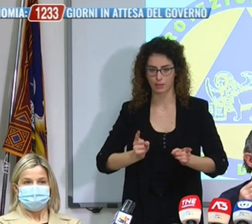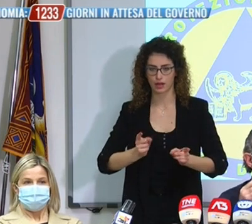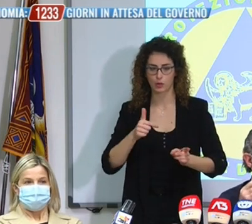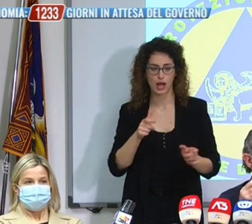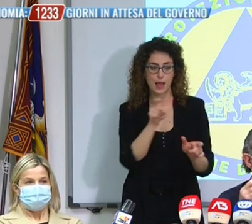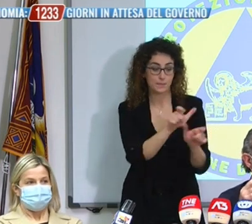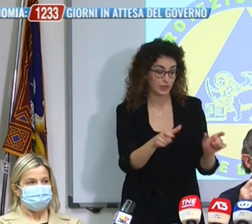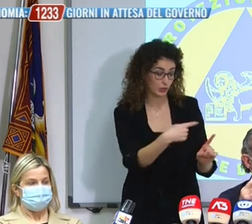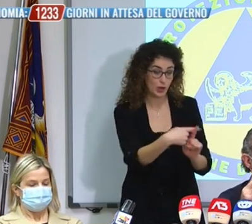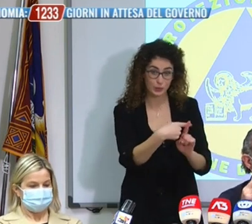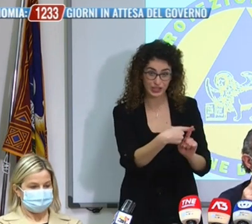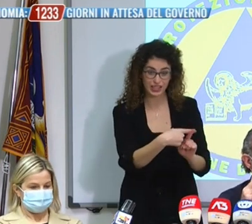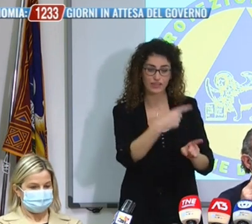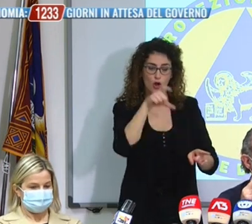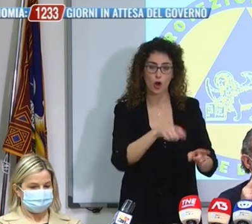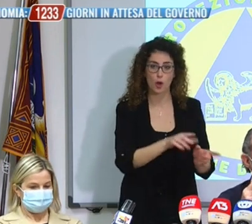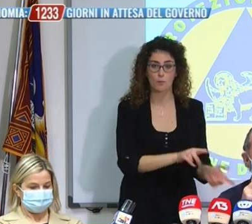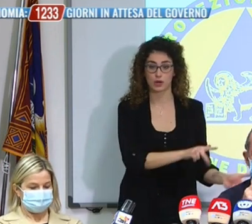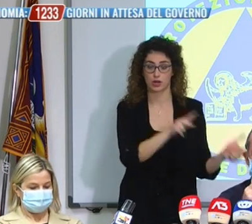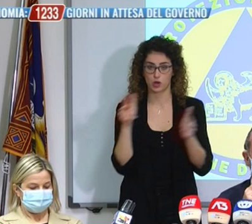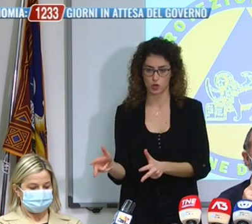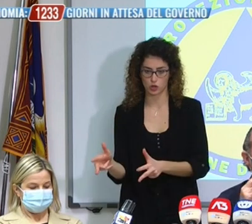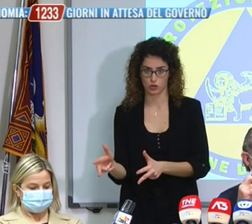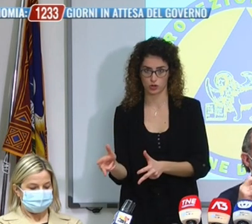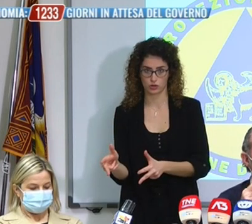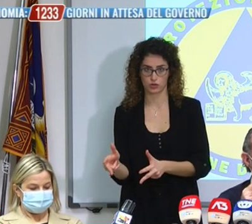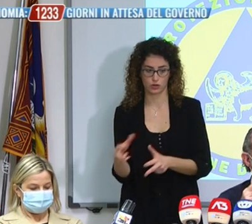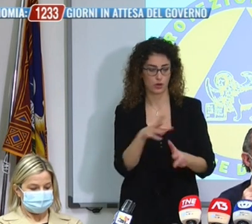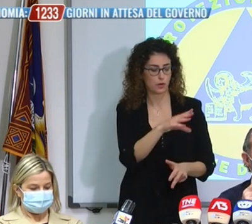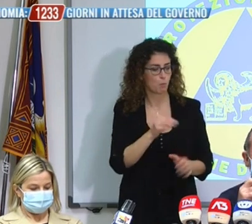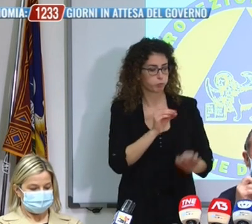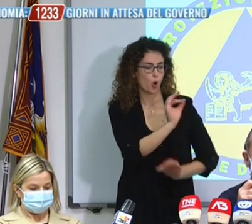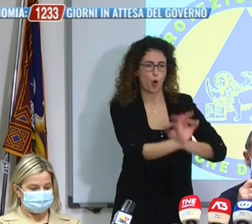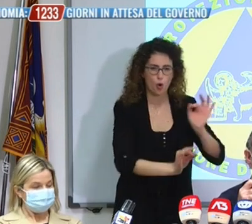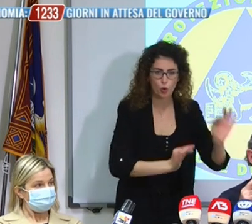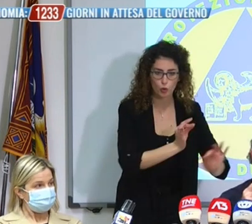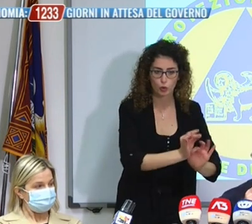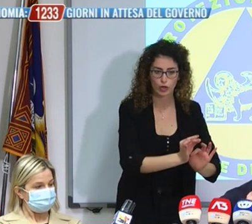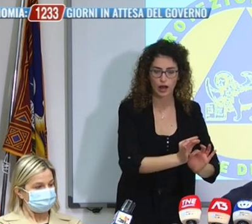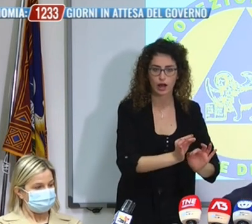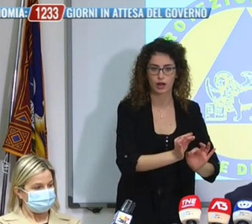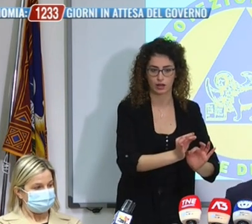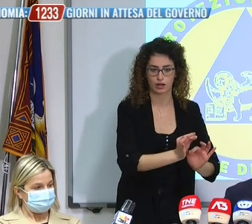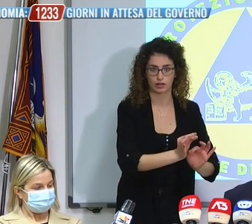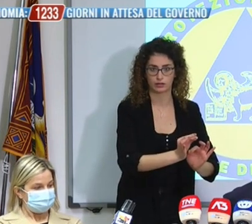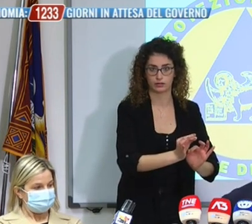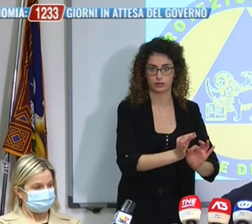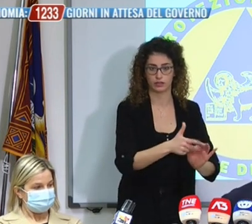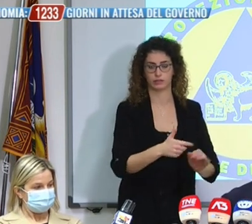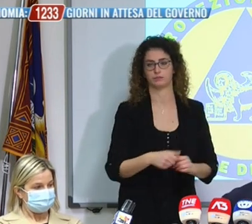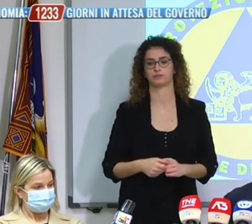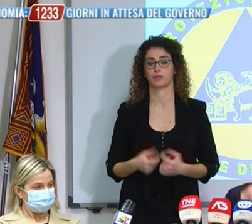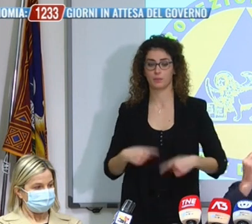nessuno muoia perché non è stato preso in carico, perché non c'è un respiratore, un posto agli infettivi, un posto alle pneumologie. Questa è la nostra